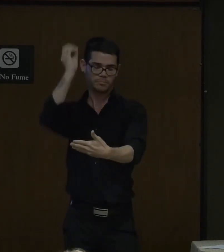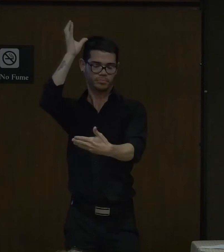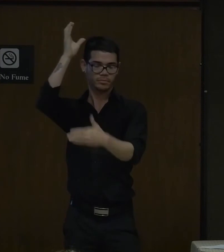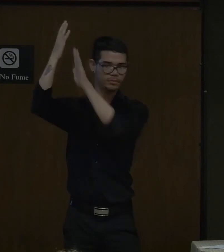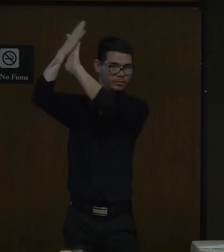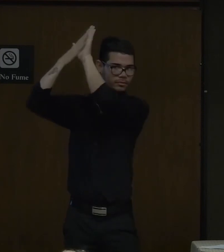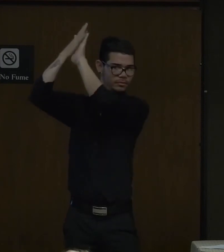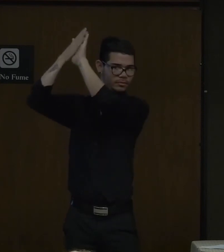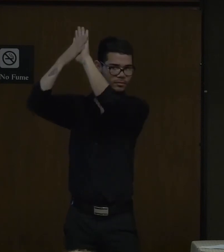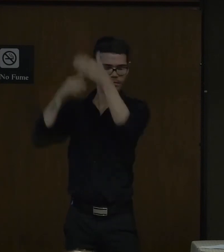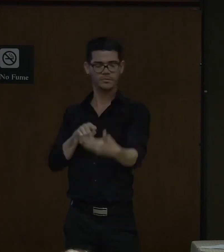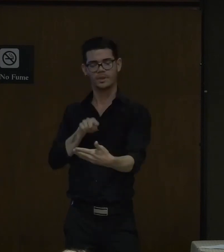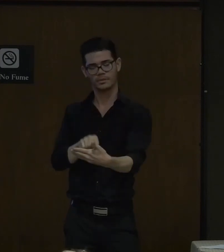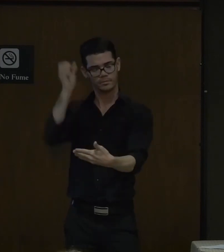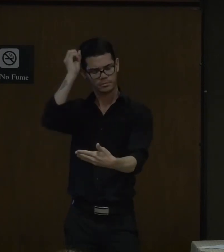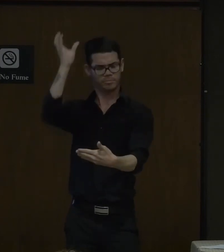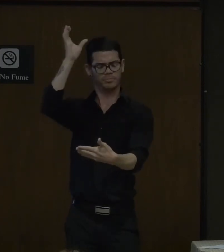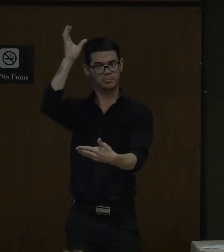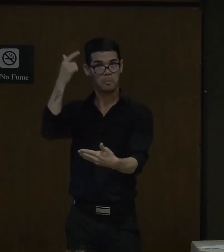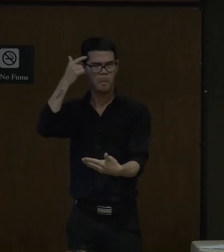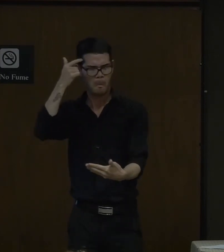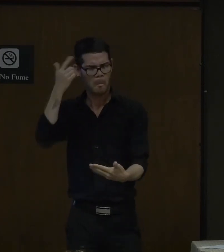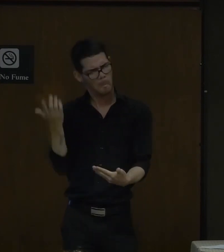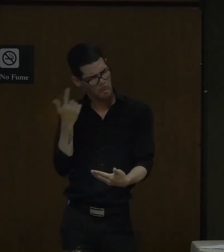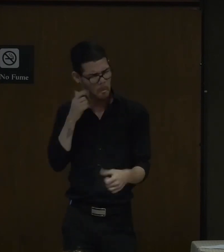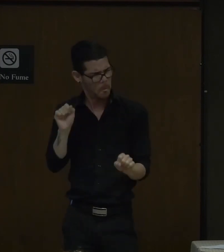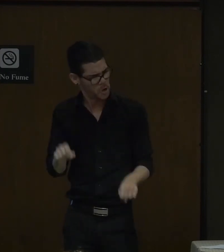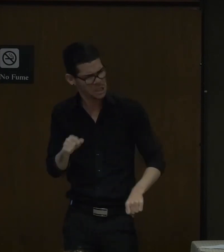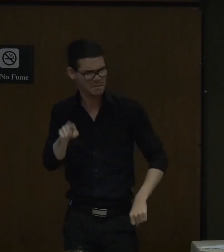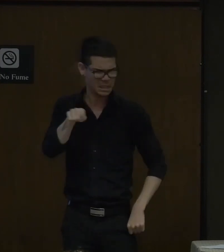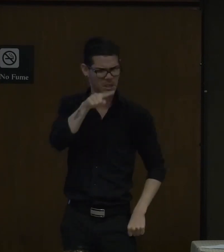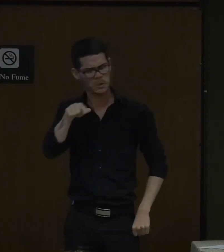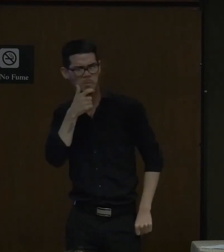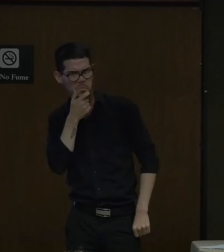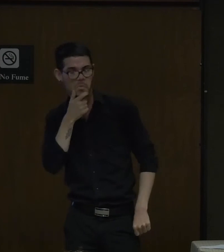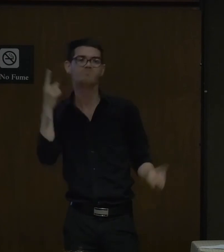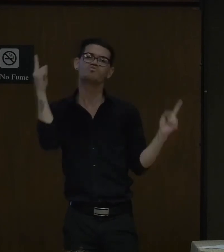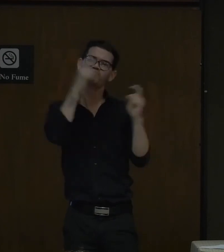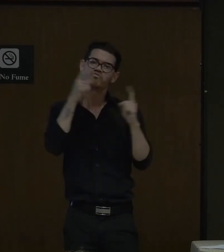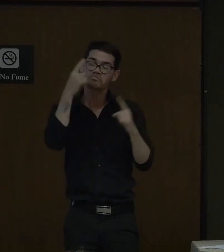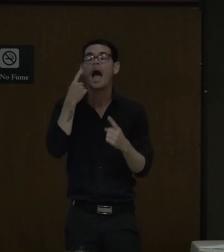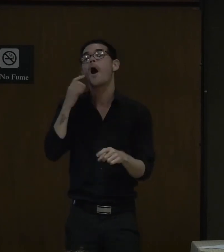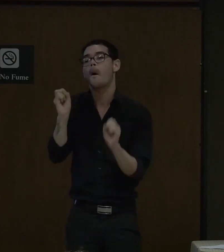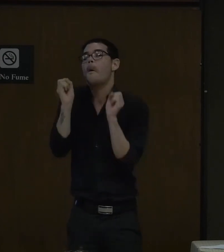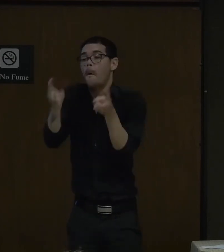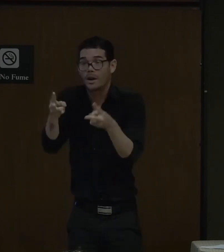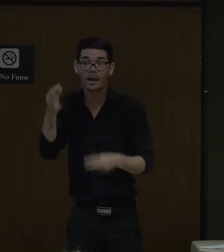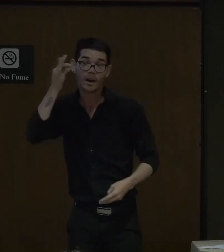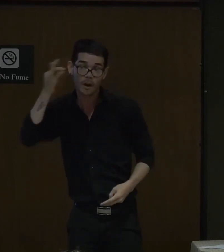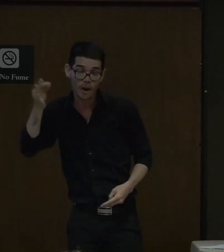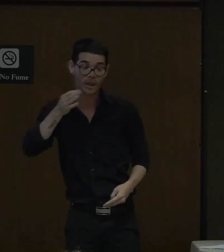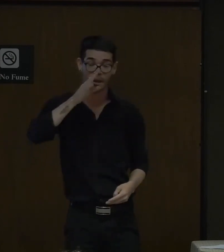ortografía. Entonces, aspectos de la ortografía en una lengua pueden activar aspectos de la ortografía en otra lengua.